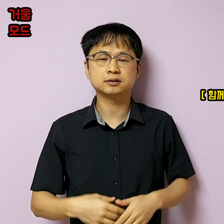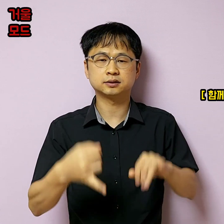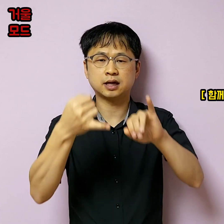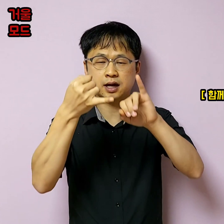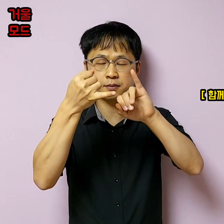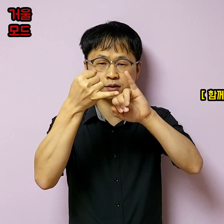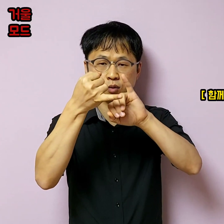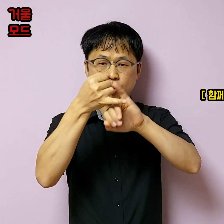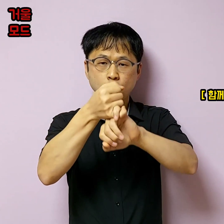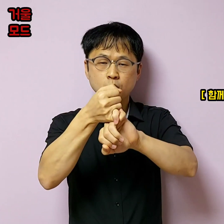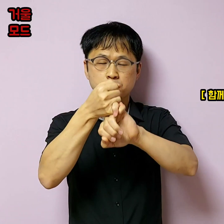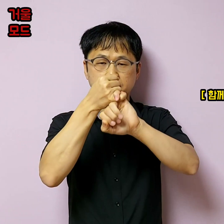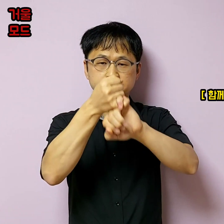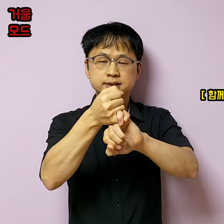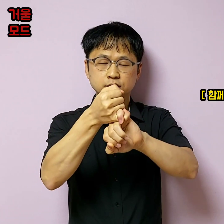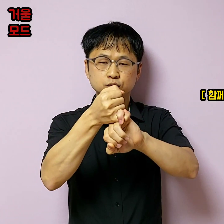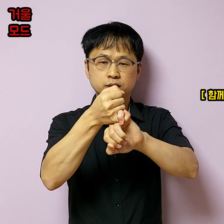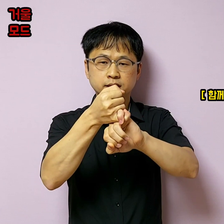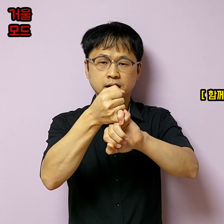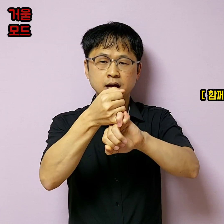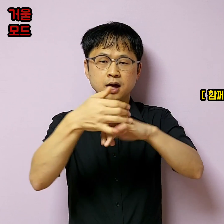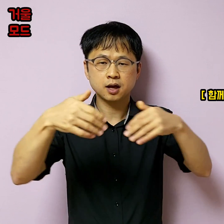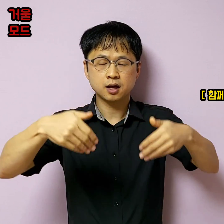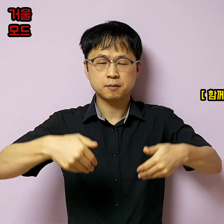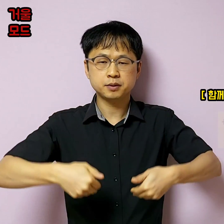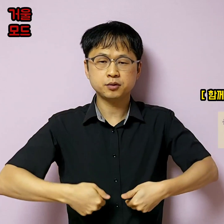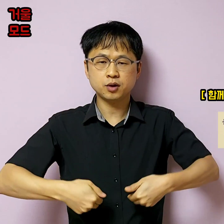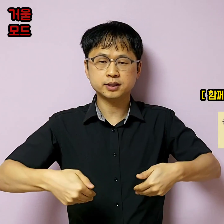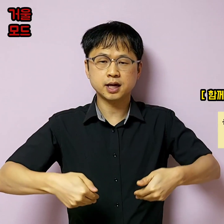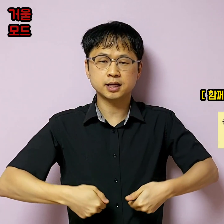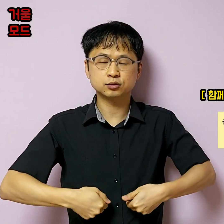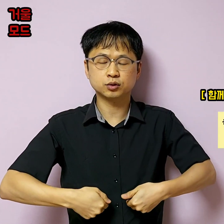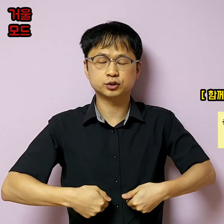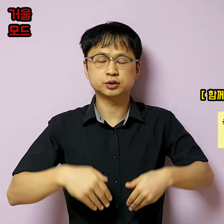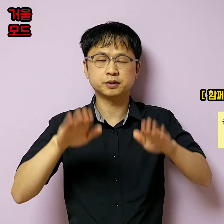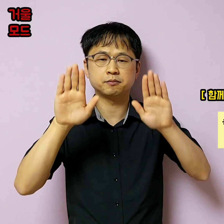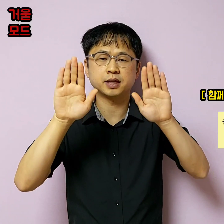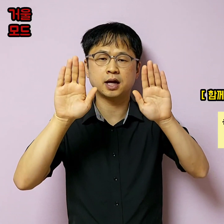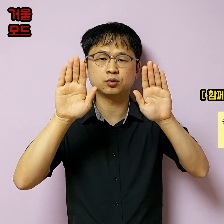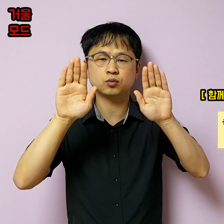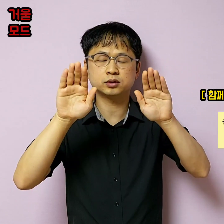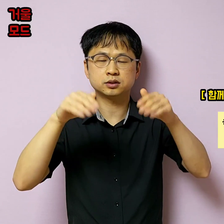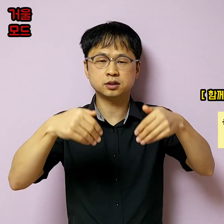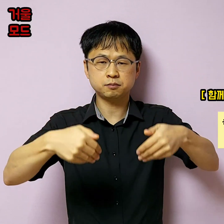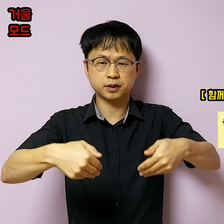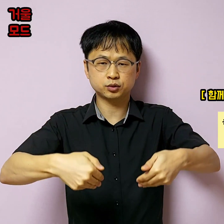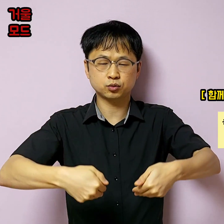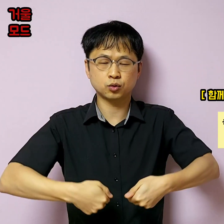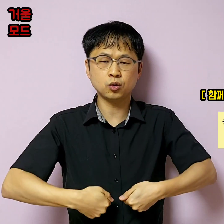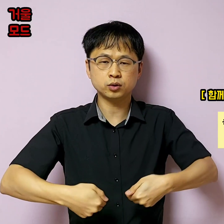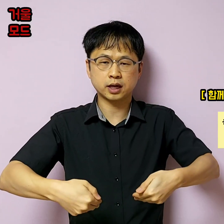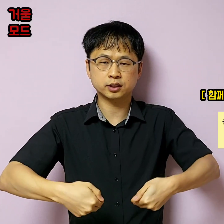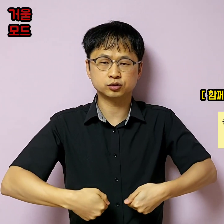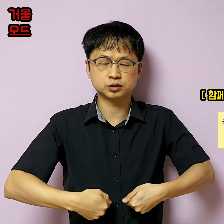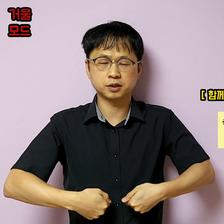것은 아까 배웠던 꼭, 반드시라는 수어에다가 필요하다 라는 수어 해주시면 됩니다. 손끝을 배 쪽으로